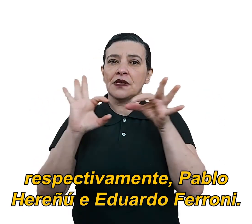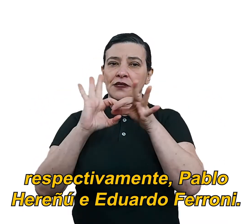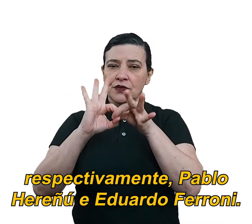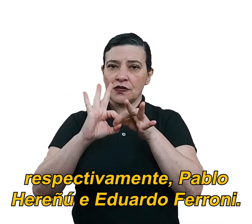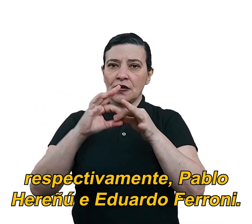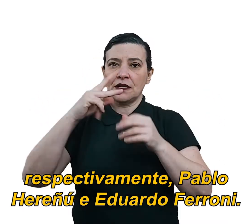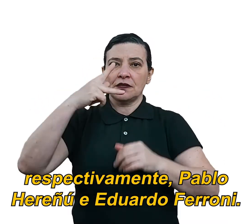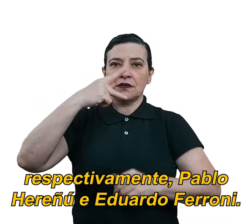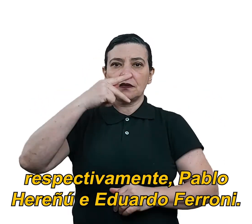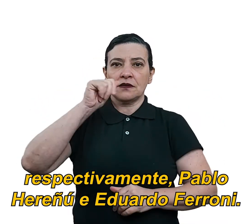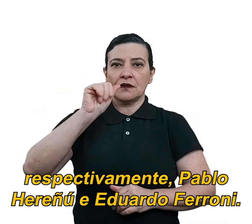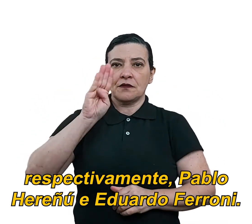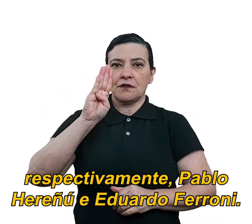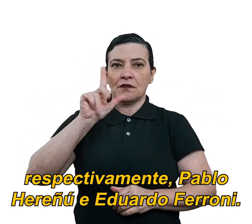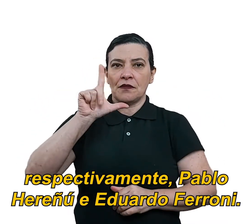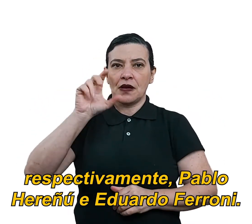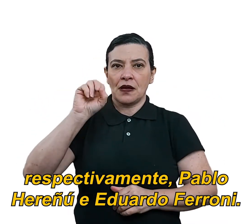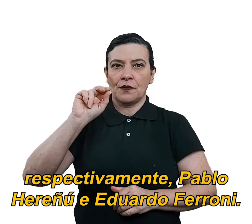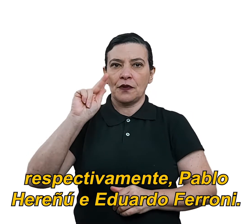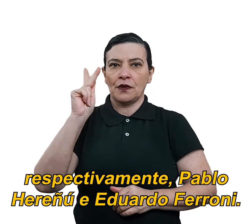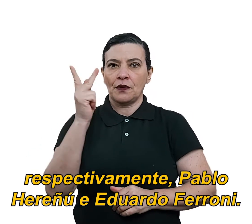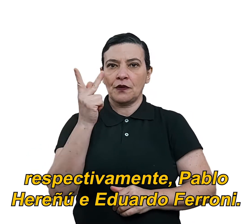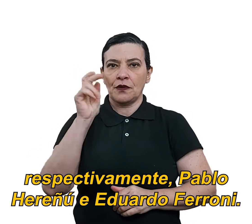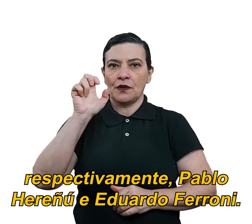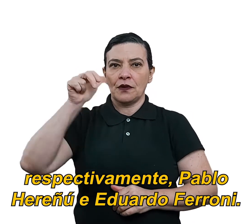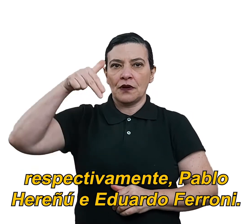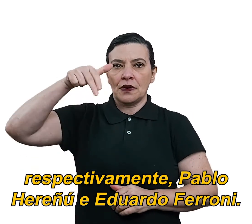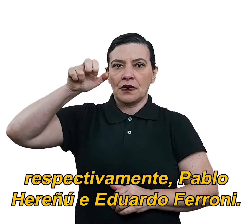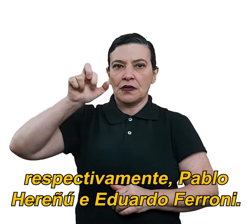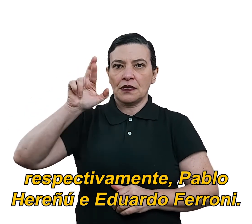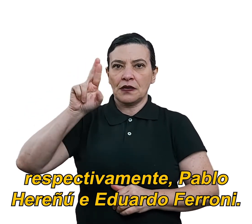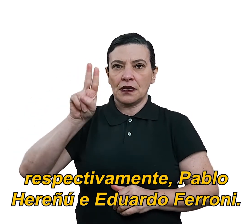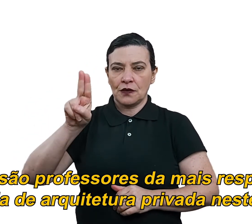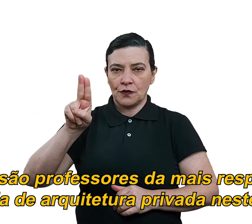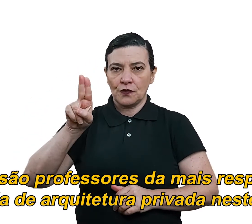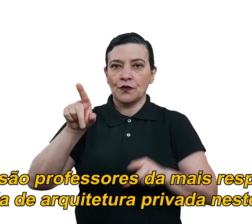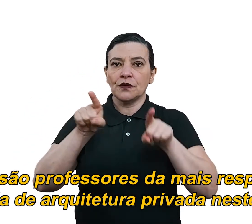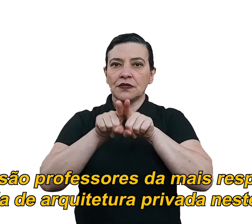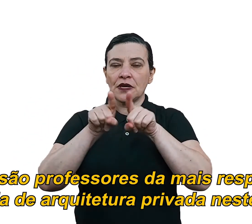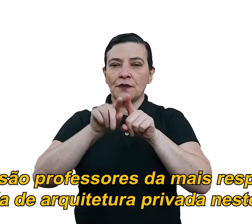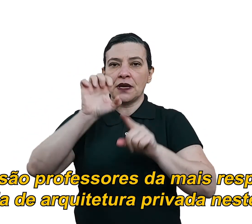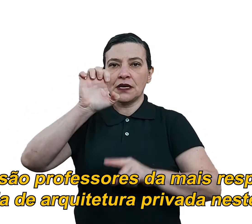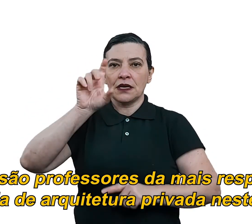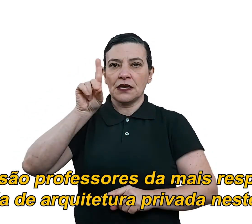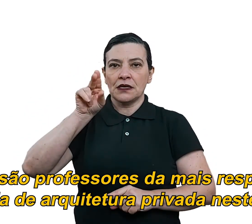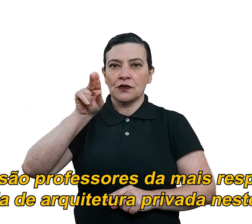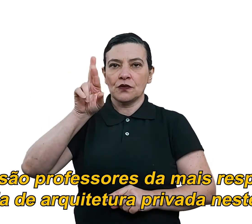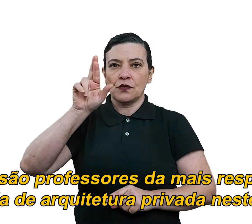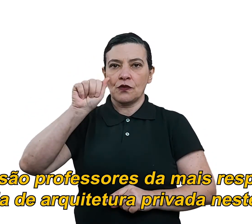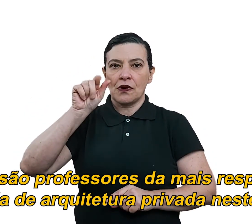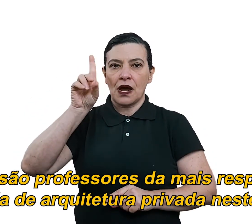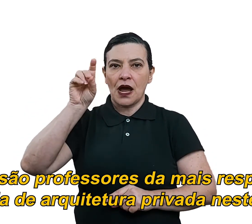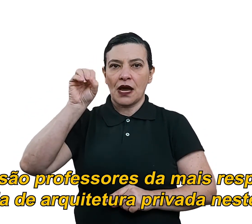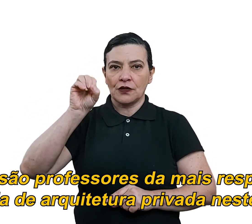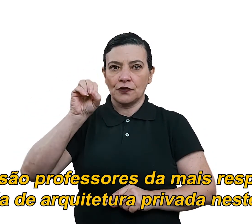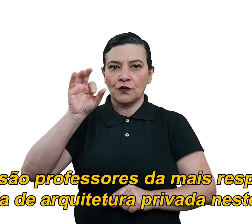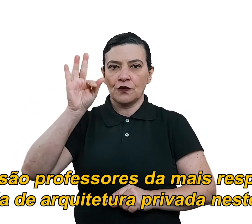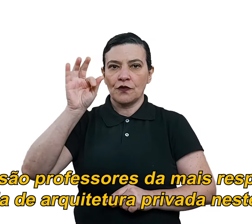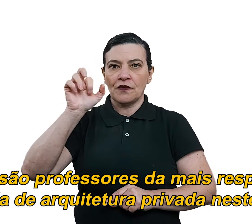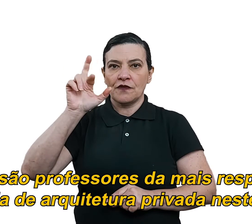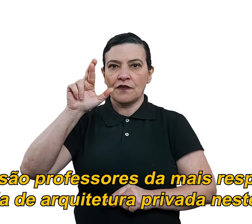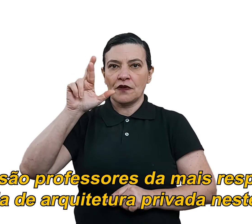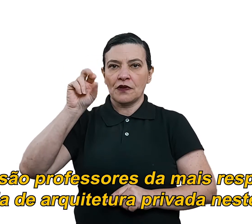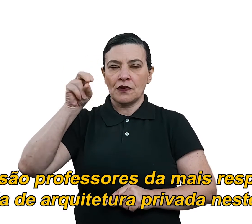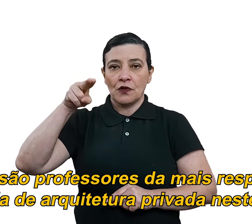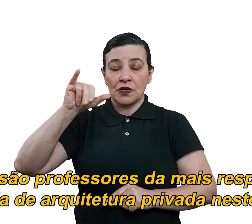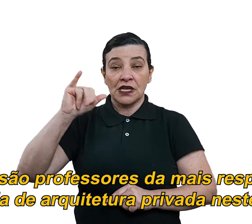Associados, respectivamente Pablo Herenu e Eduardo Ferroni. Estes são professores da mais respeitada